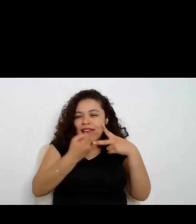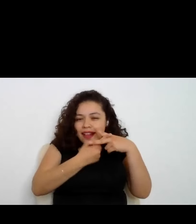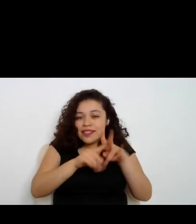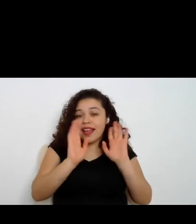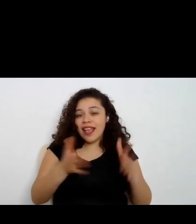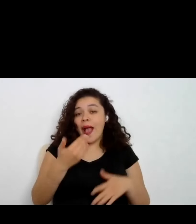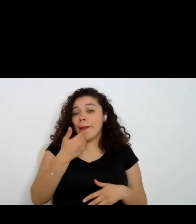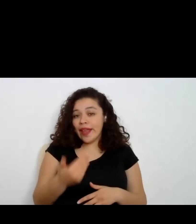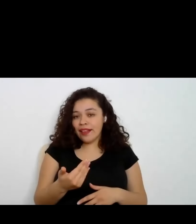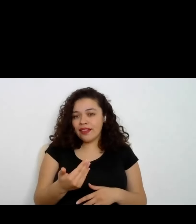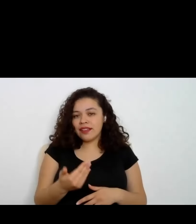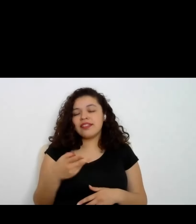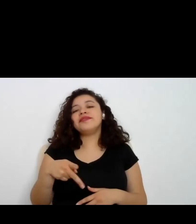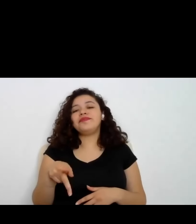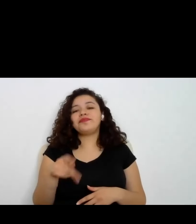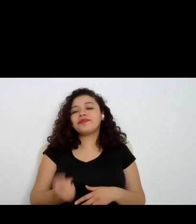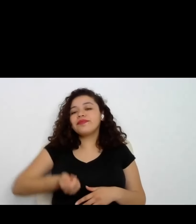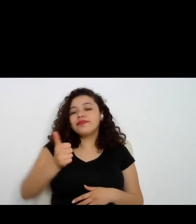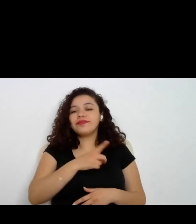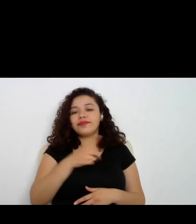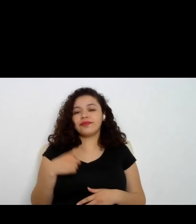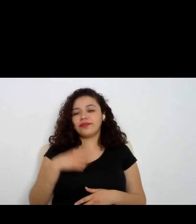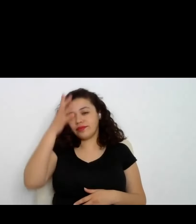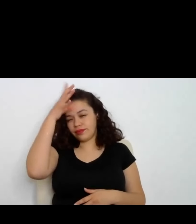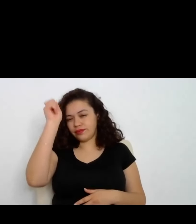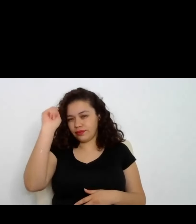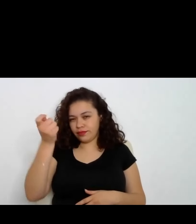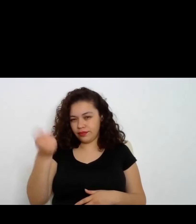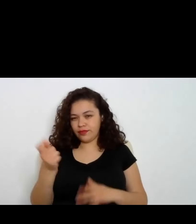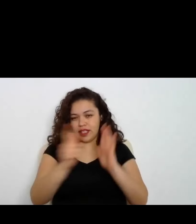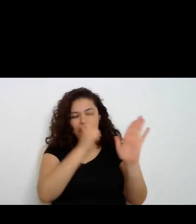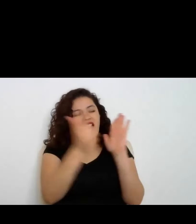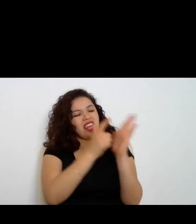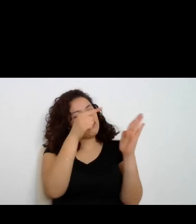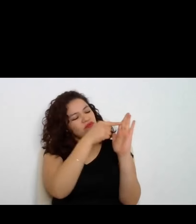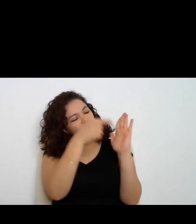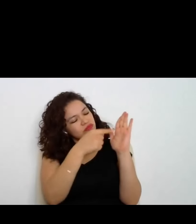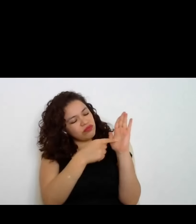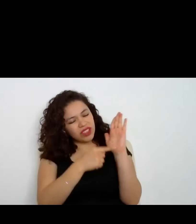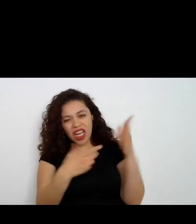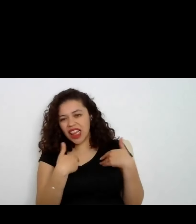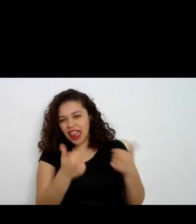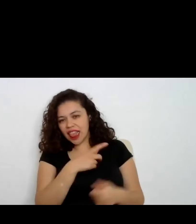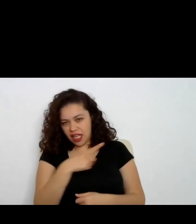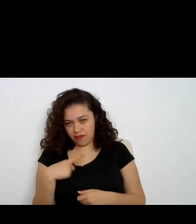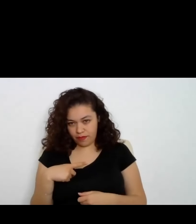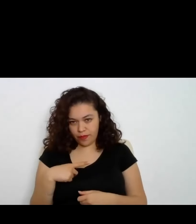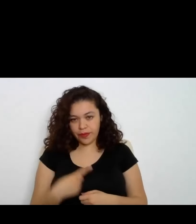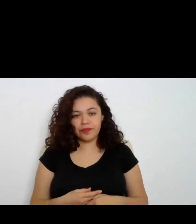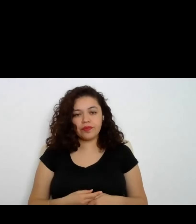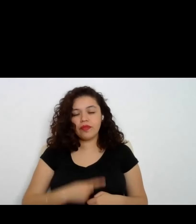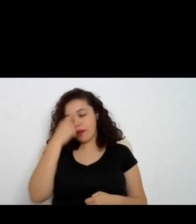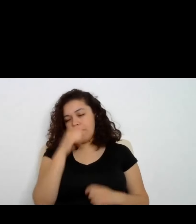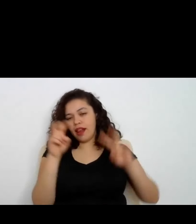es entender cada uno de los conceptos que maneja la ley en relación a este